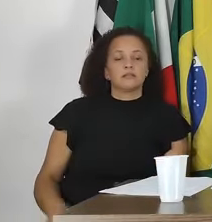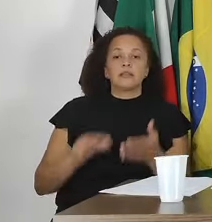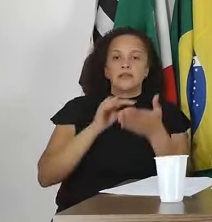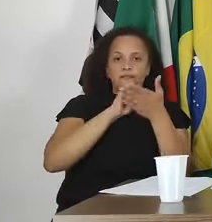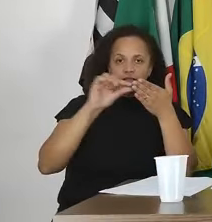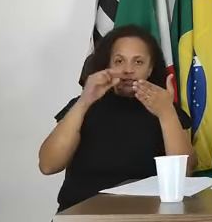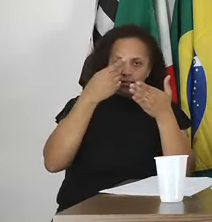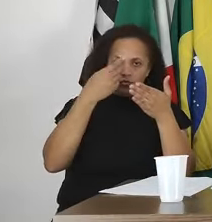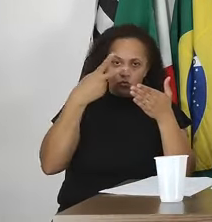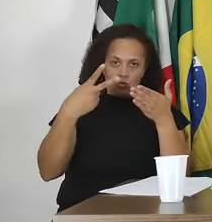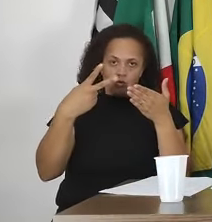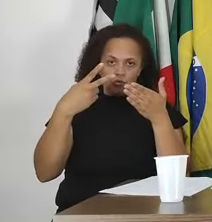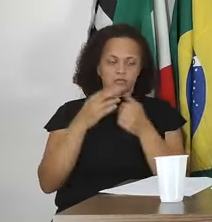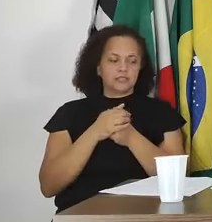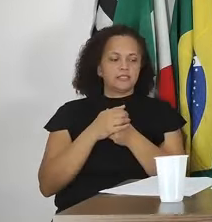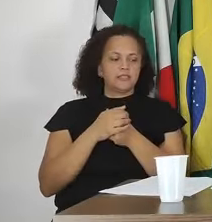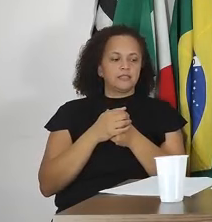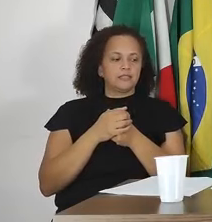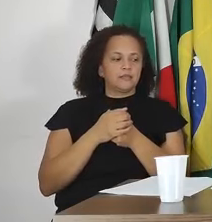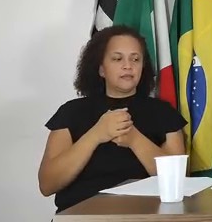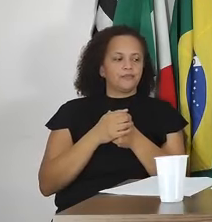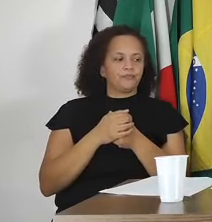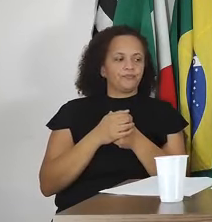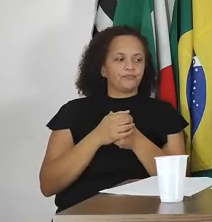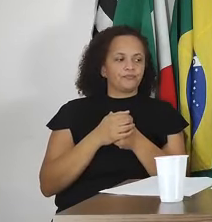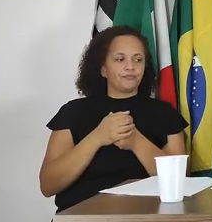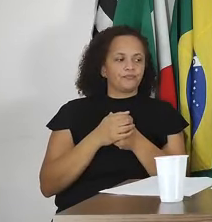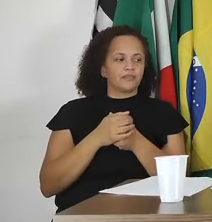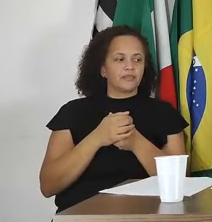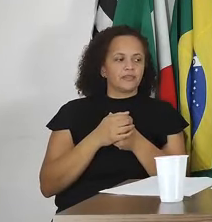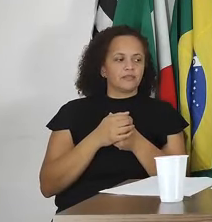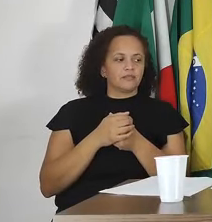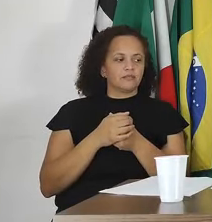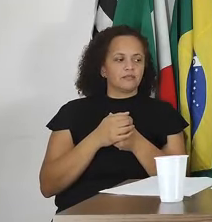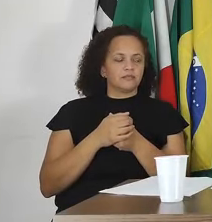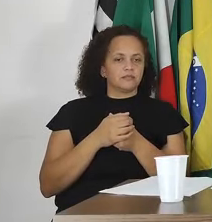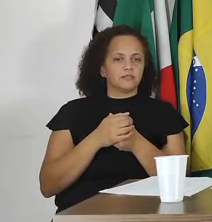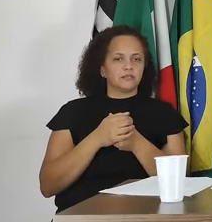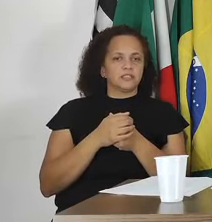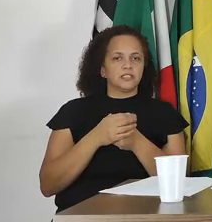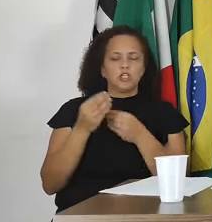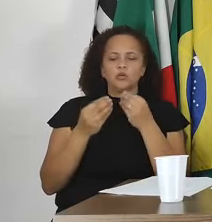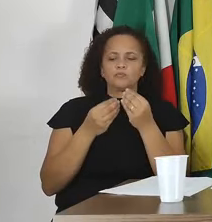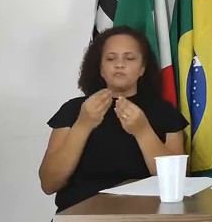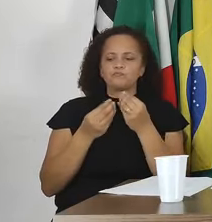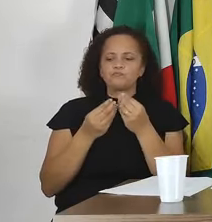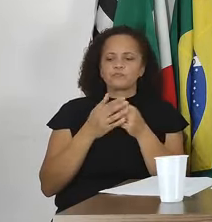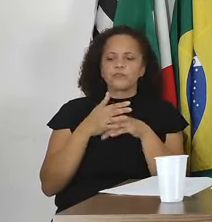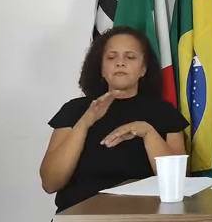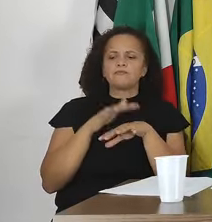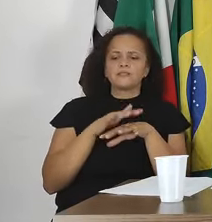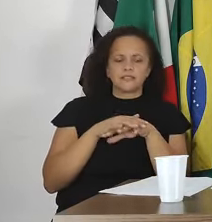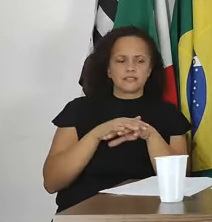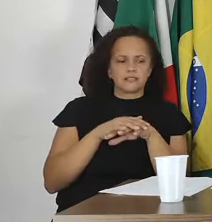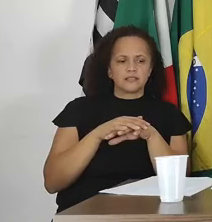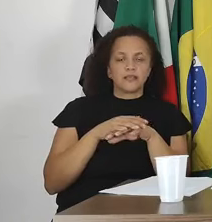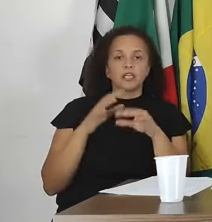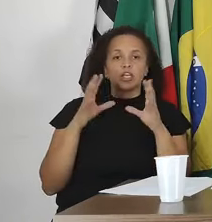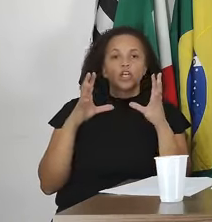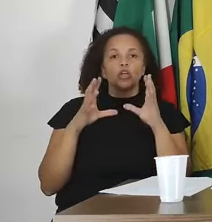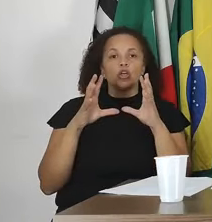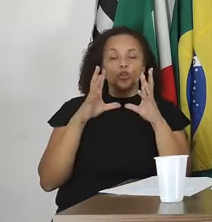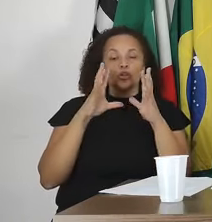versículo chave da nossa pregação. É o dominar que fala, né? Tá escrito assim: todas